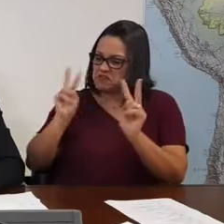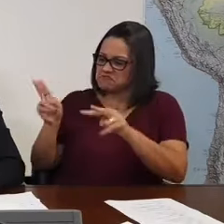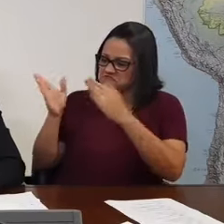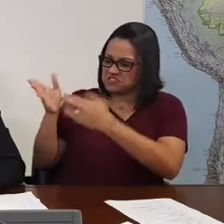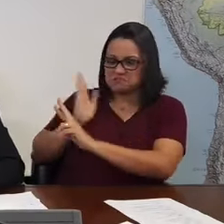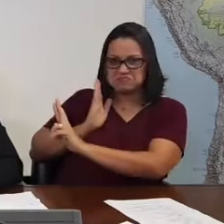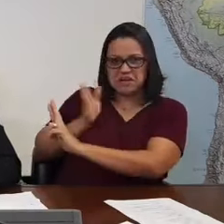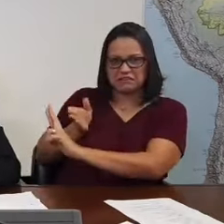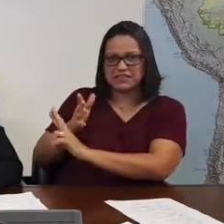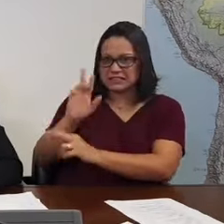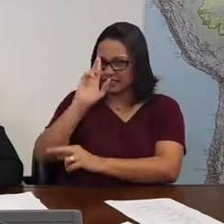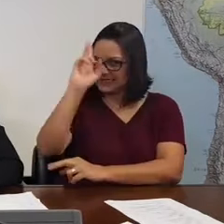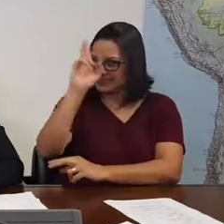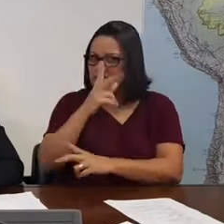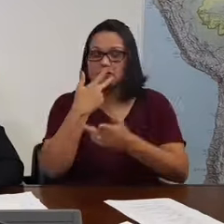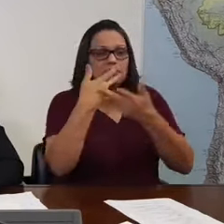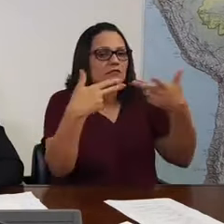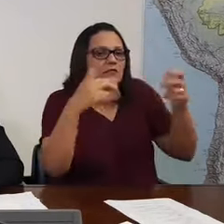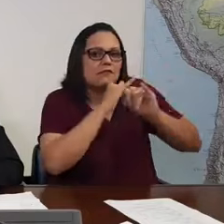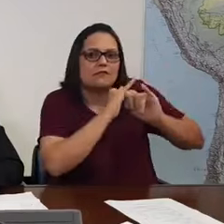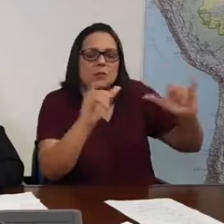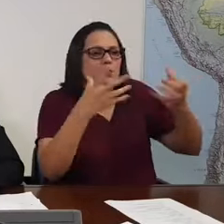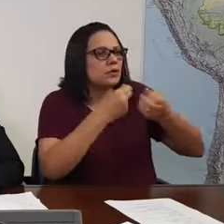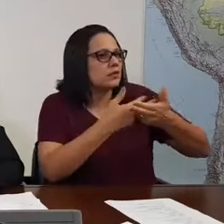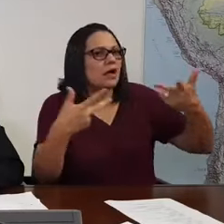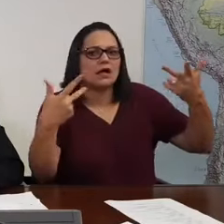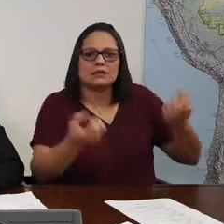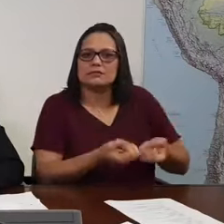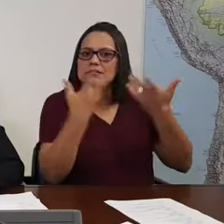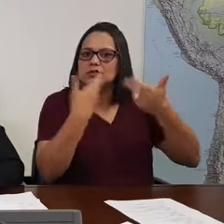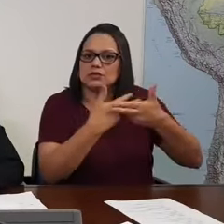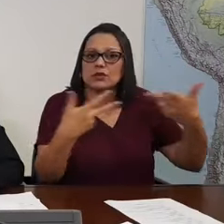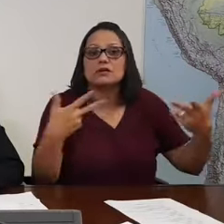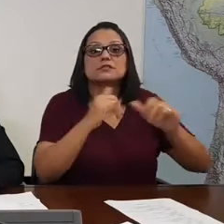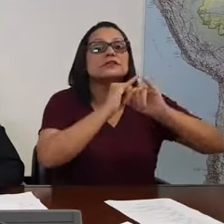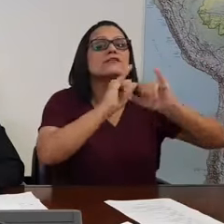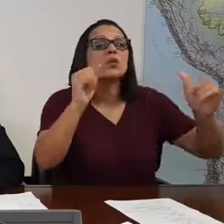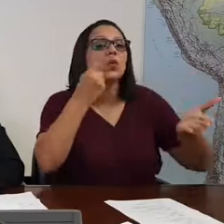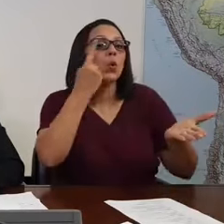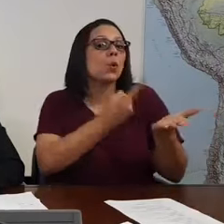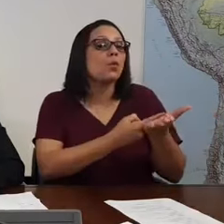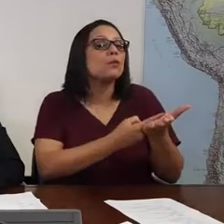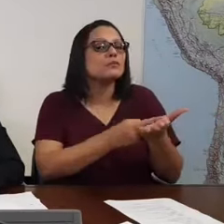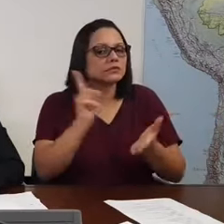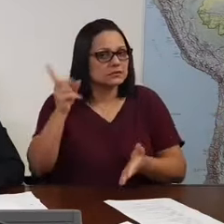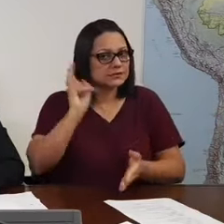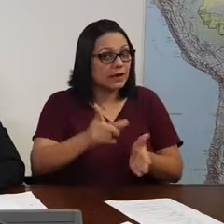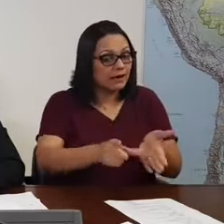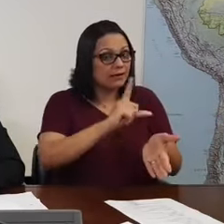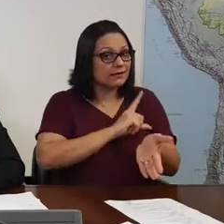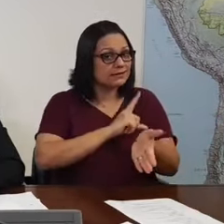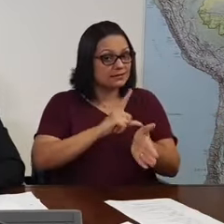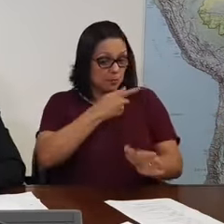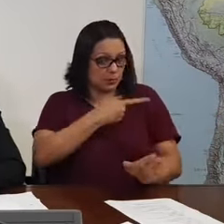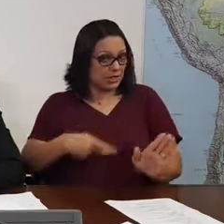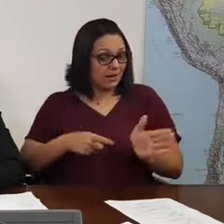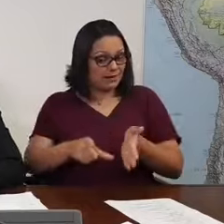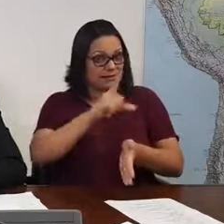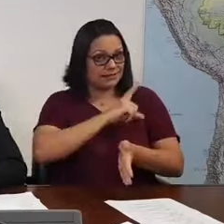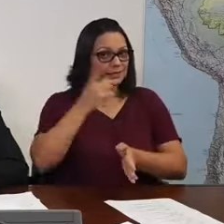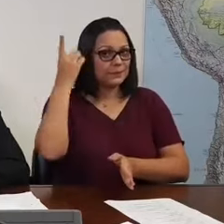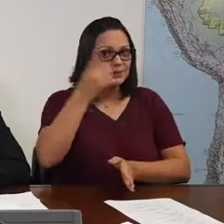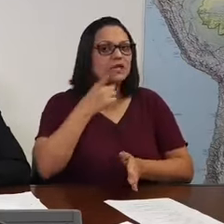liderança. E anunciamos mais ali, presidente, anunciamos um compromisso que o senhor vem firmando desde quando era deputado, de